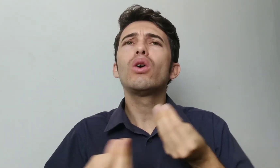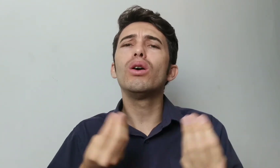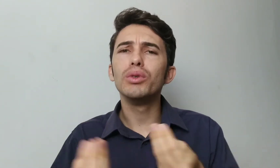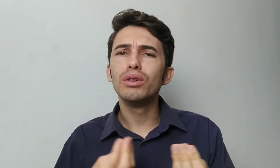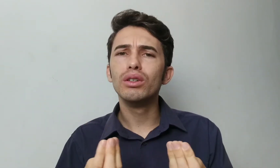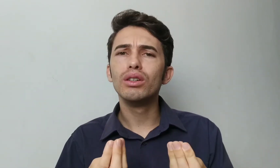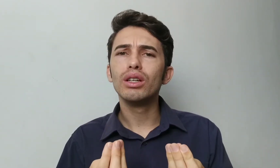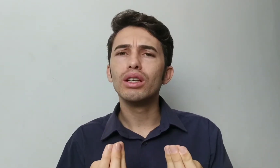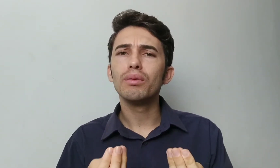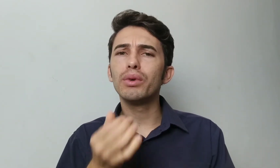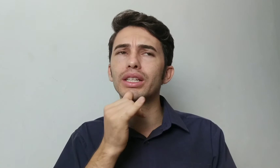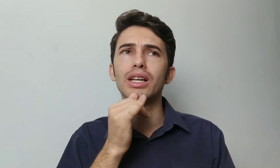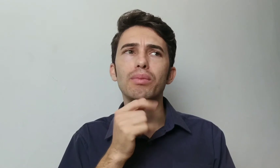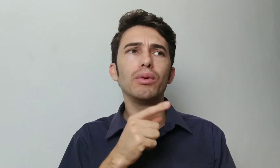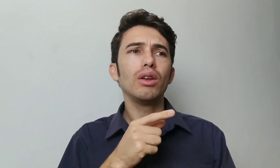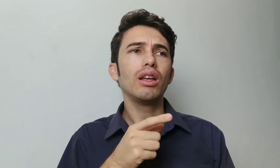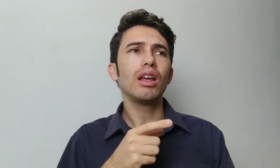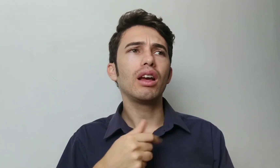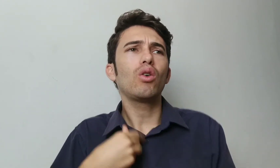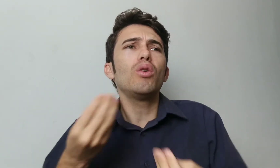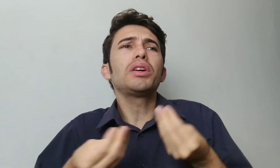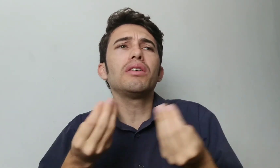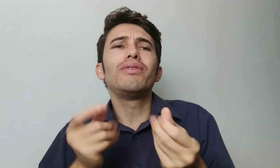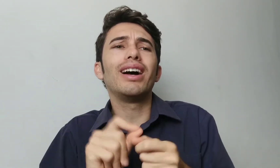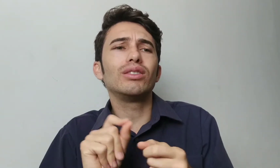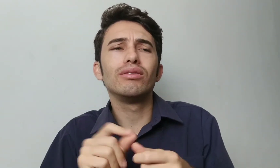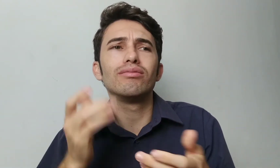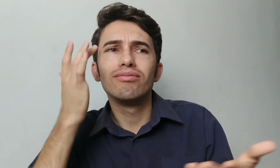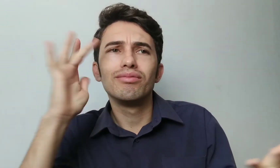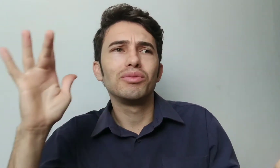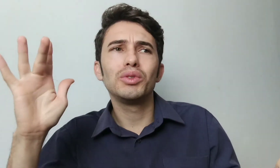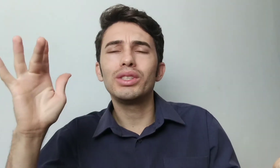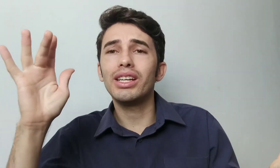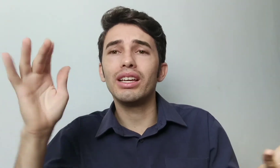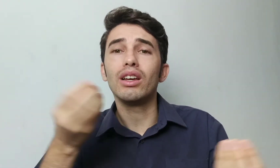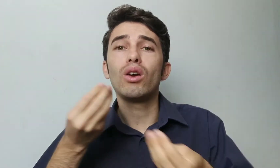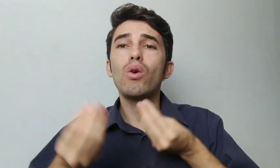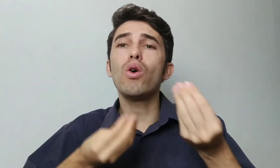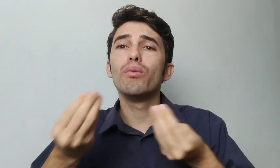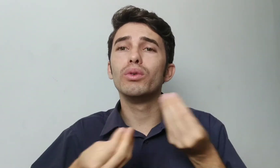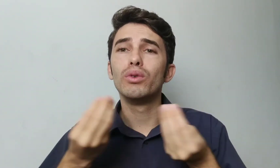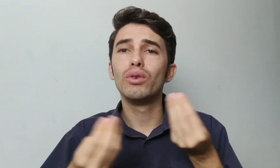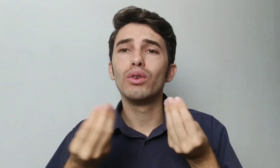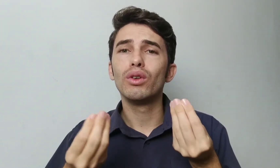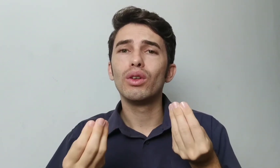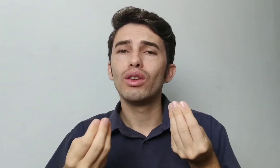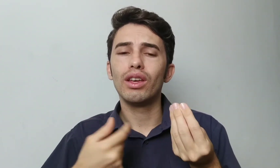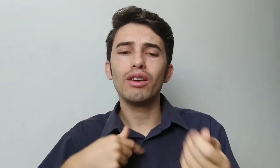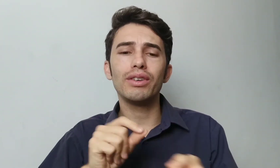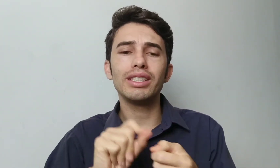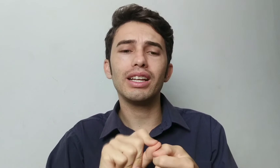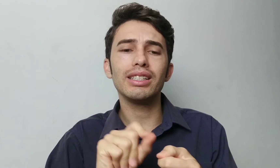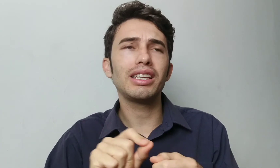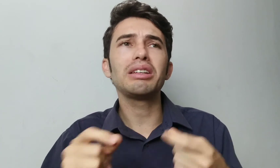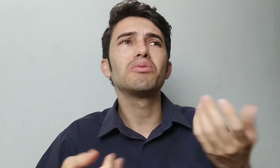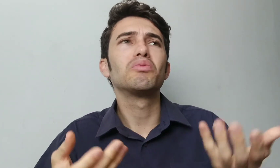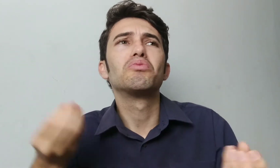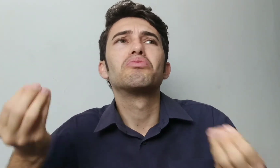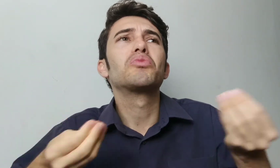Como? Por exemplo, como que eu faço? Não sei. Como? Eu fazer assim?